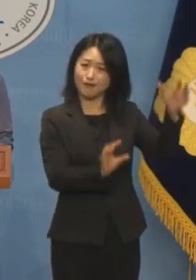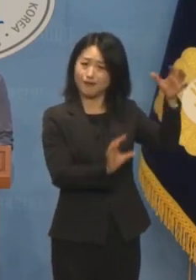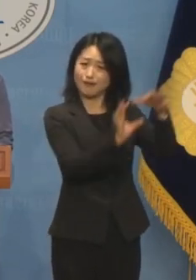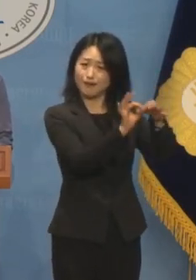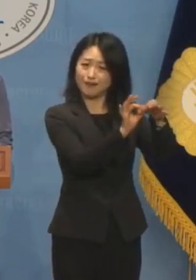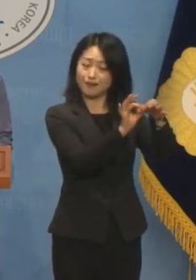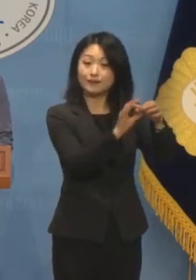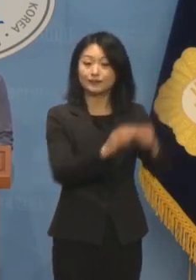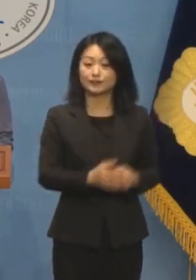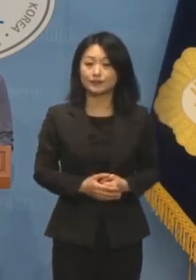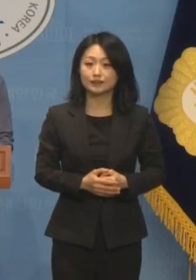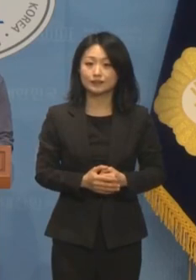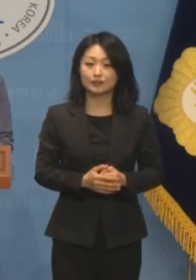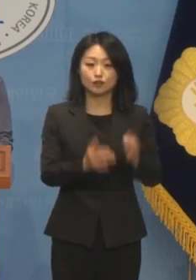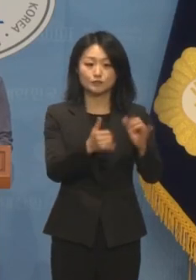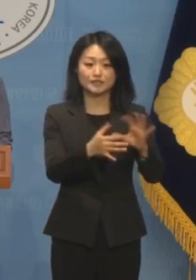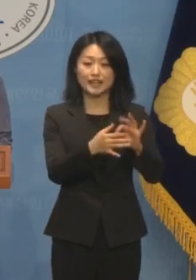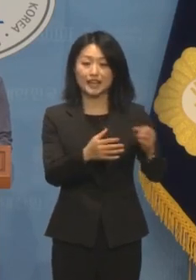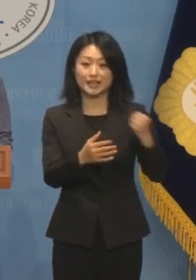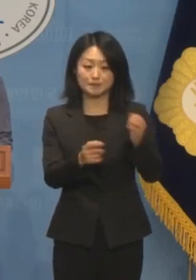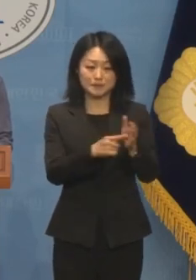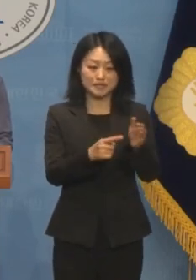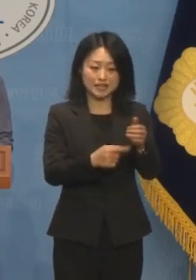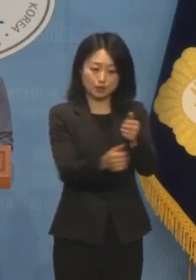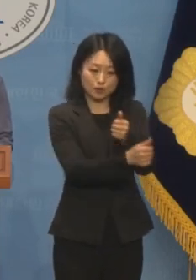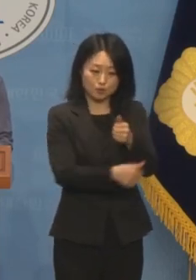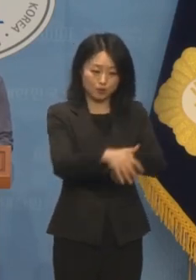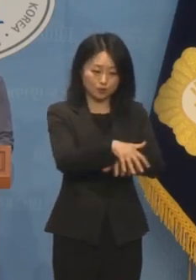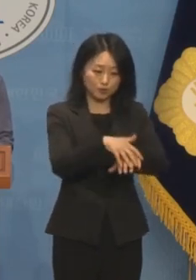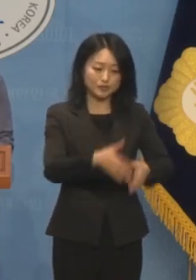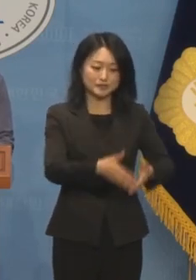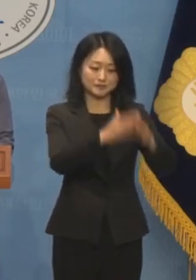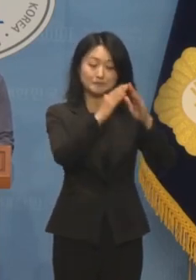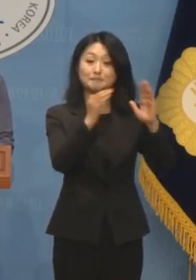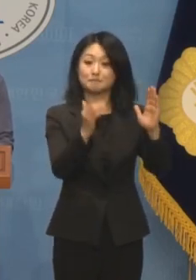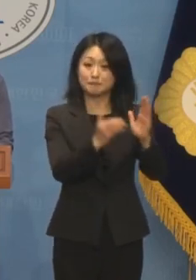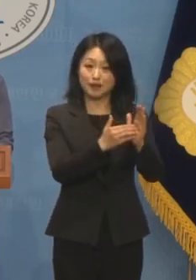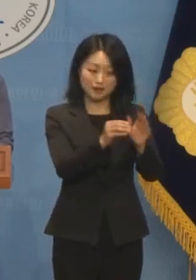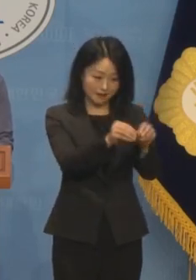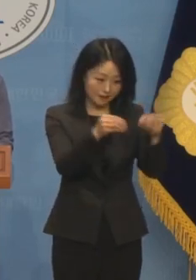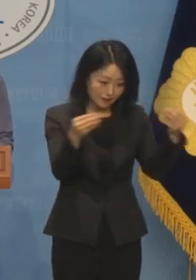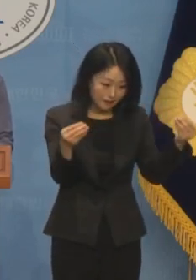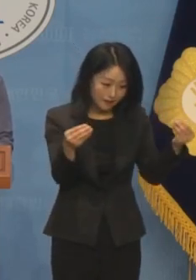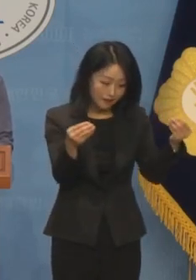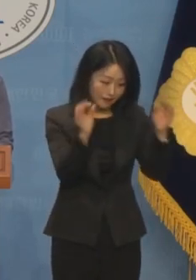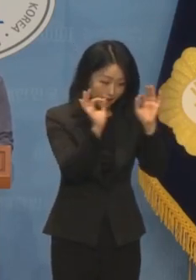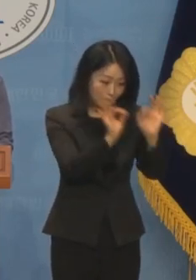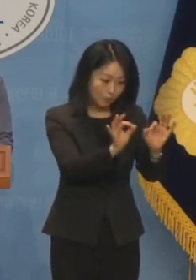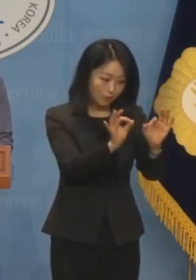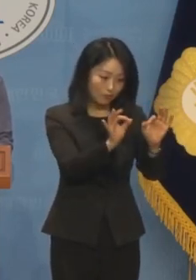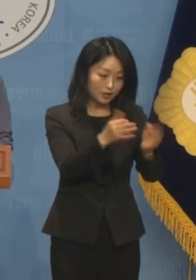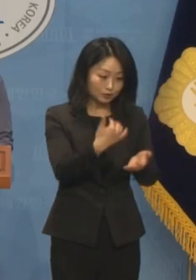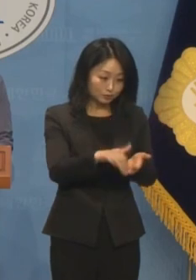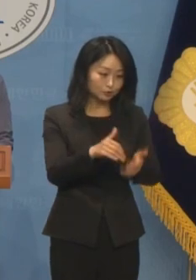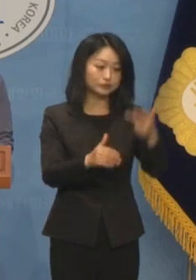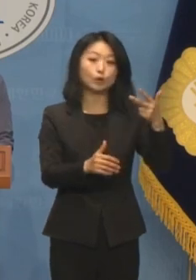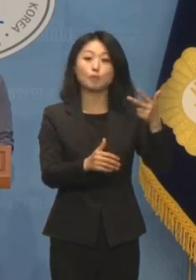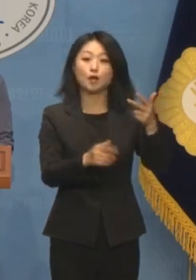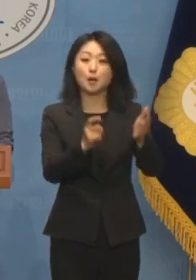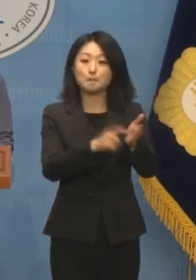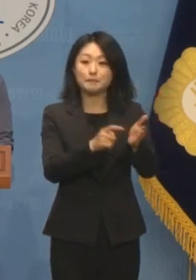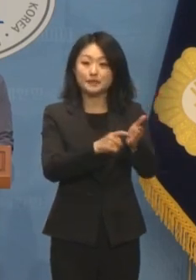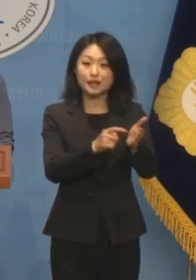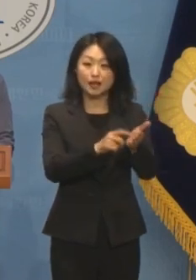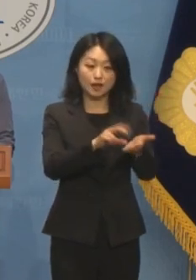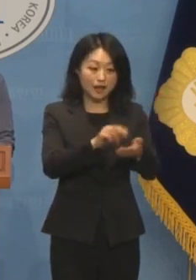집권 여당 국민의힘 비상대책위원회 구성이 완료되었습니다. 그러나 당연직을 포함한 7명 비대위원의